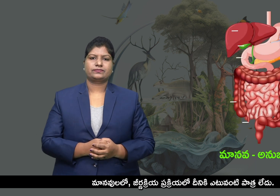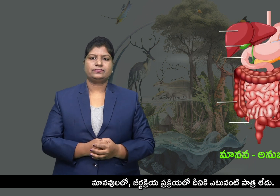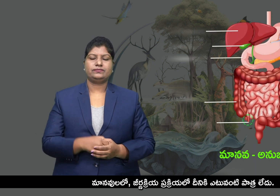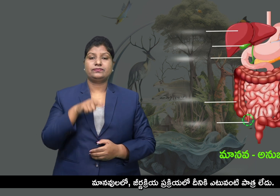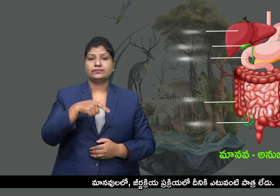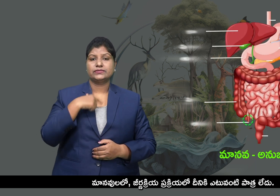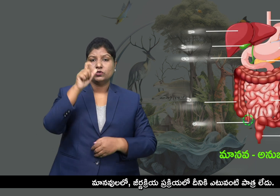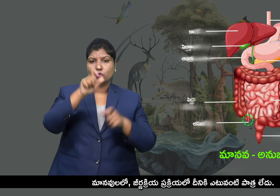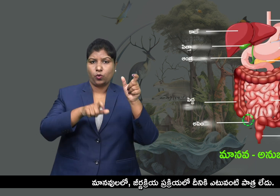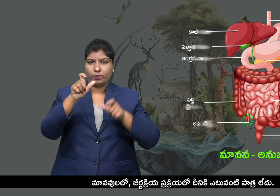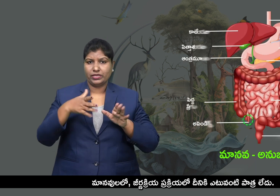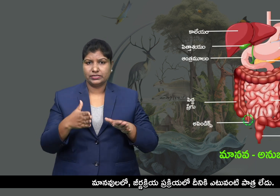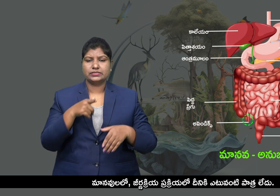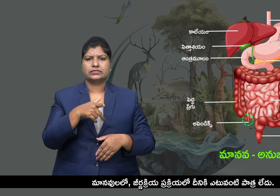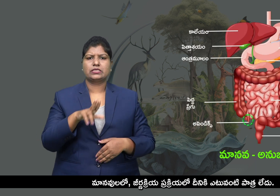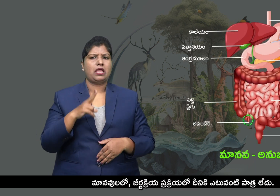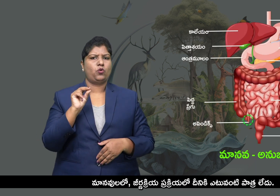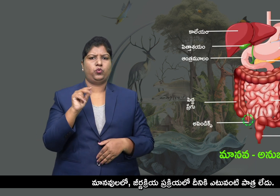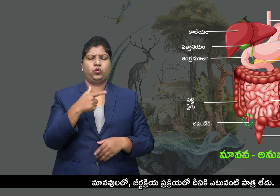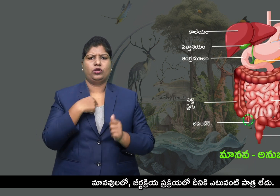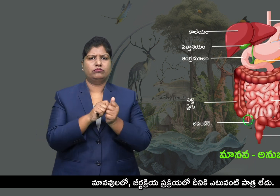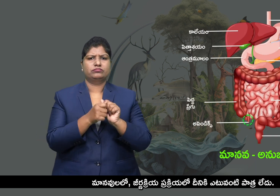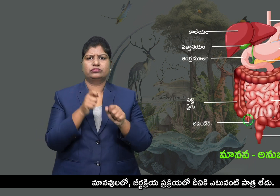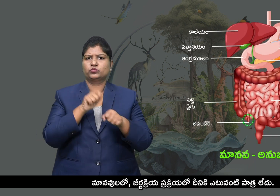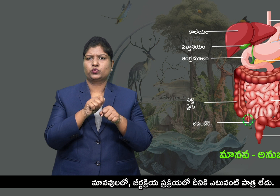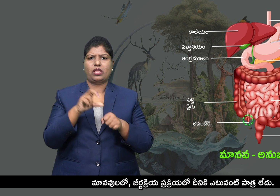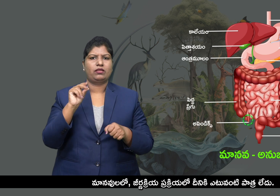మానవులలో జీర్ణక్రియ ప్రక్రియలో దీనికి ఎటువంటి పాత్ర లేదు.